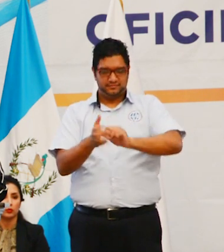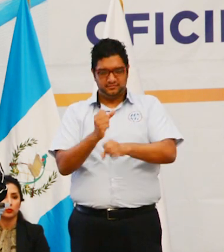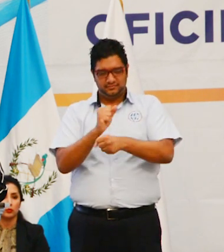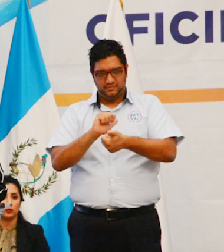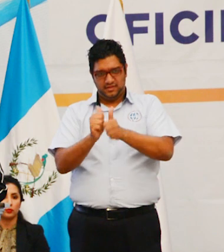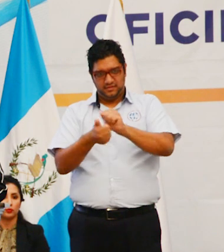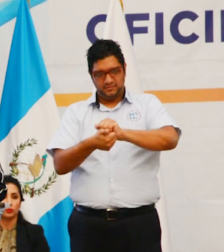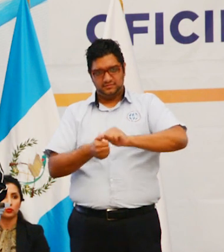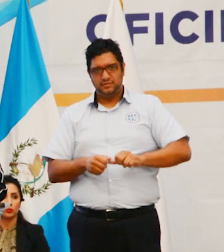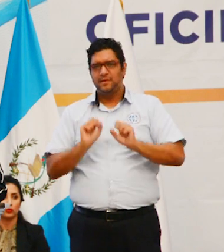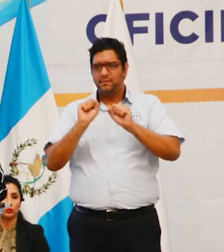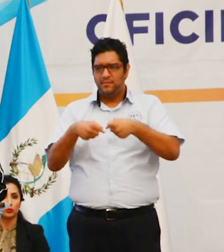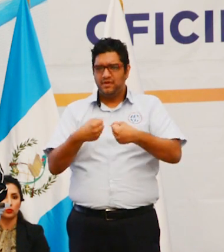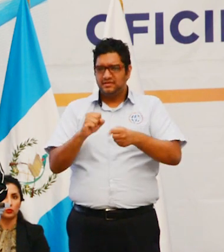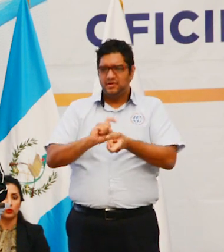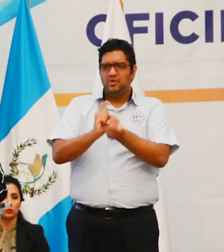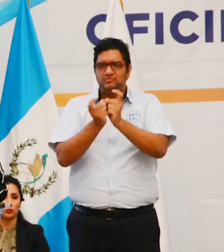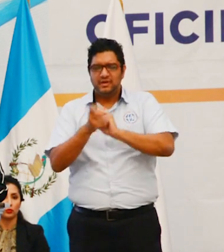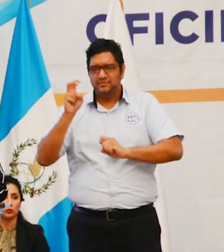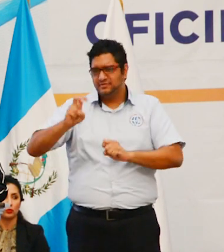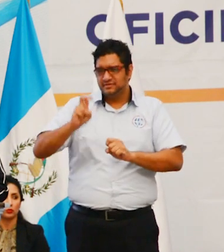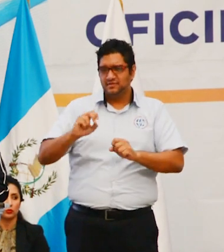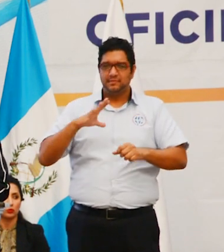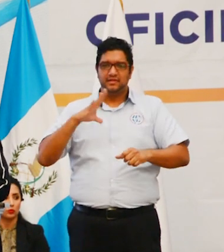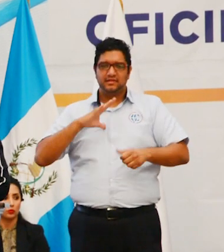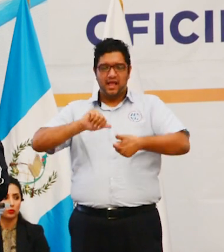justicia, que es un derecho para las personas con discapacidad.